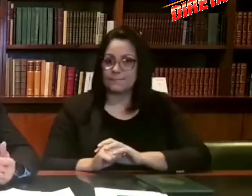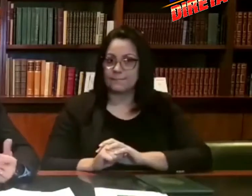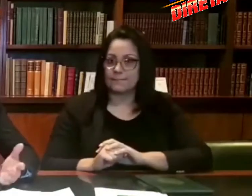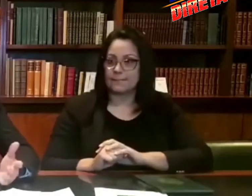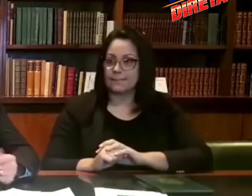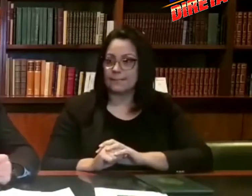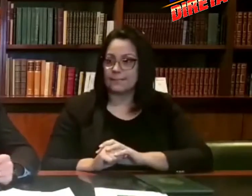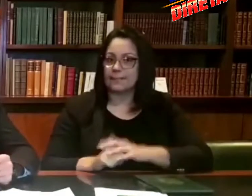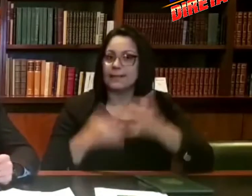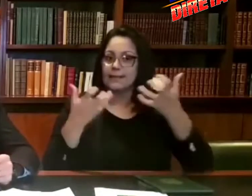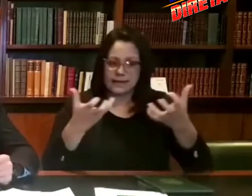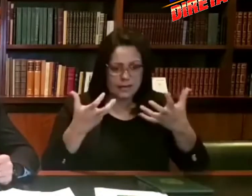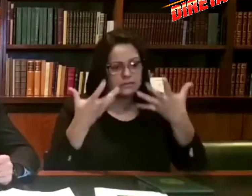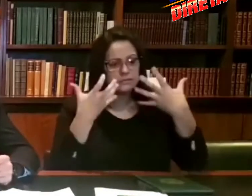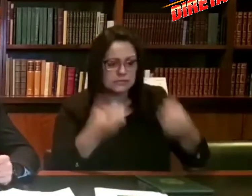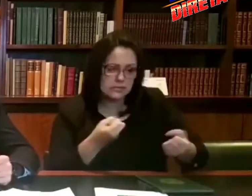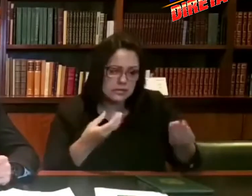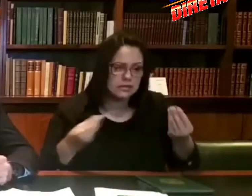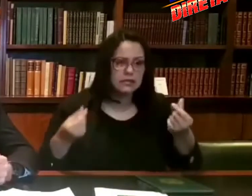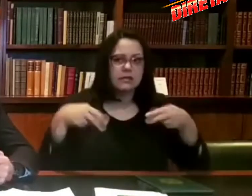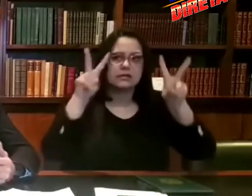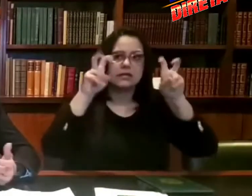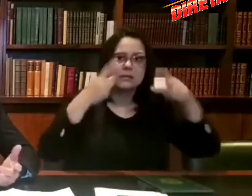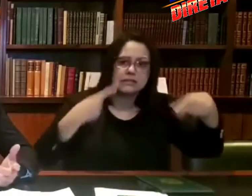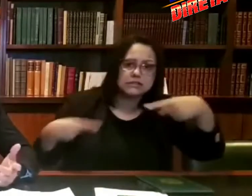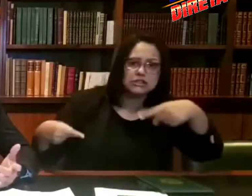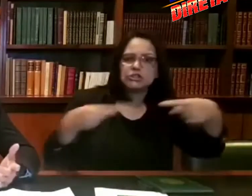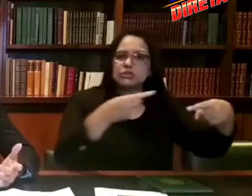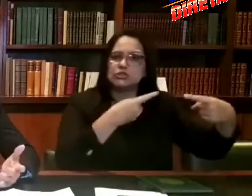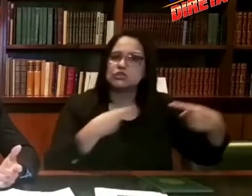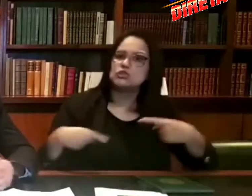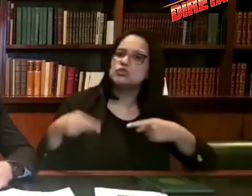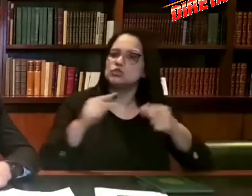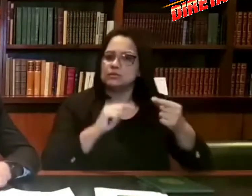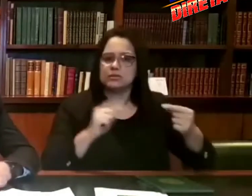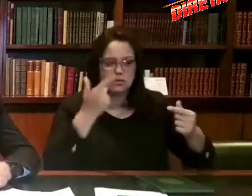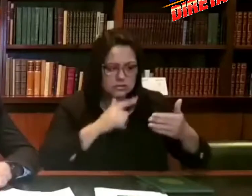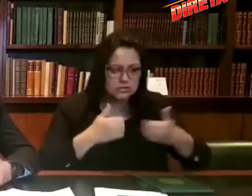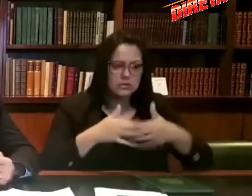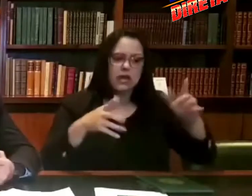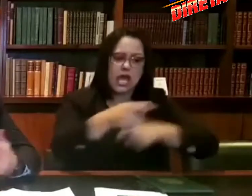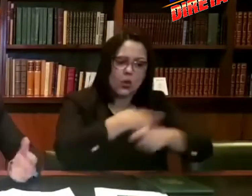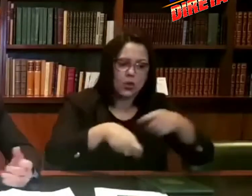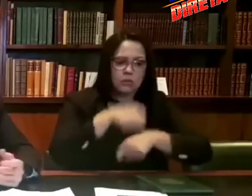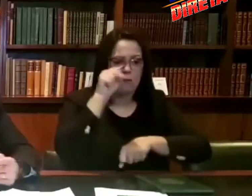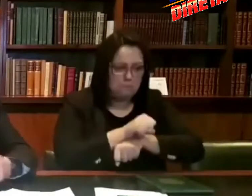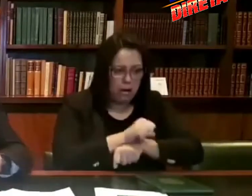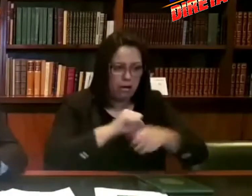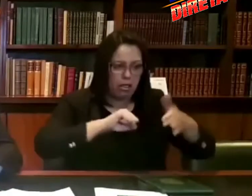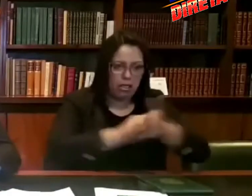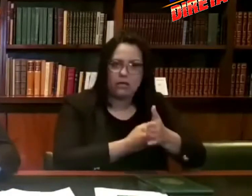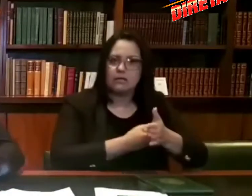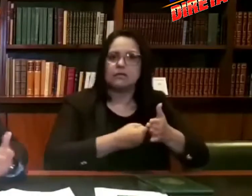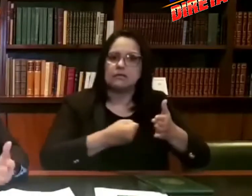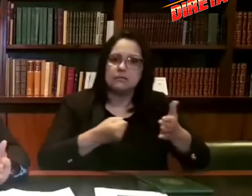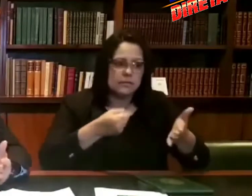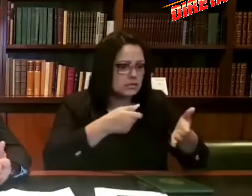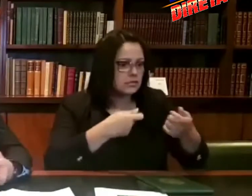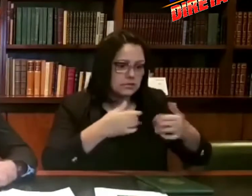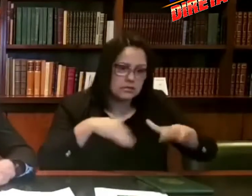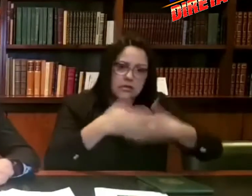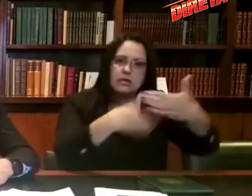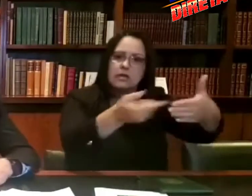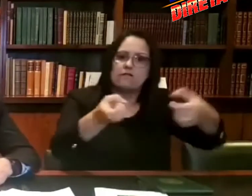entrar, discutir esse assunto, tá? Para a gente poder botar a economia para funcionar, porque a gente salva empregos, e salvando emprego está